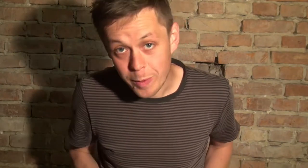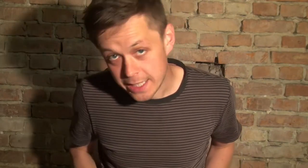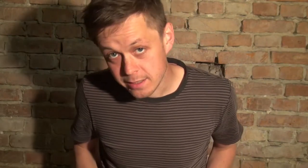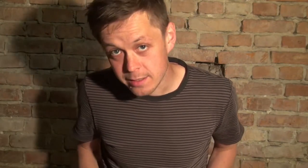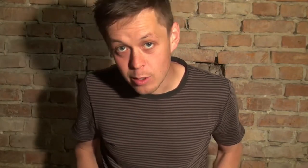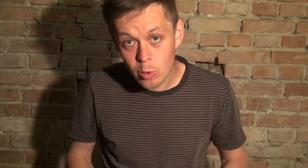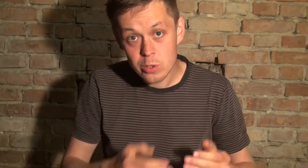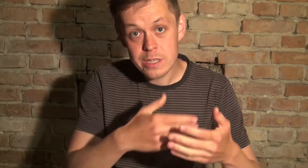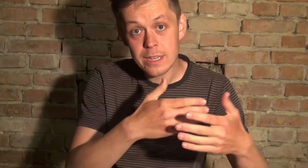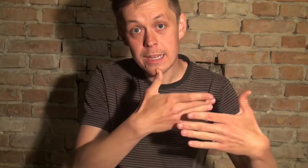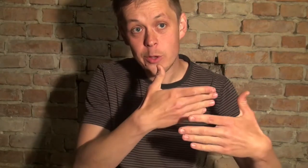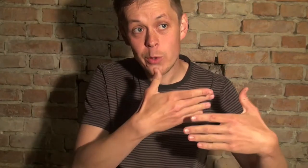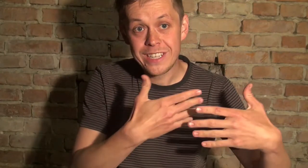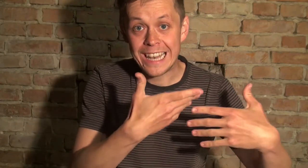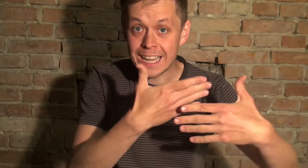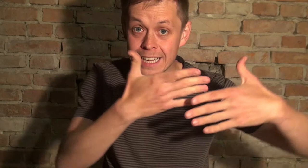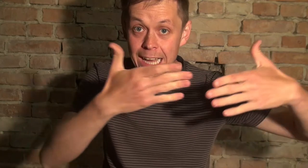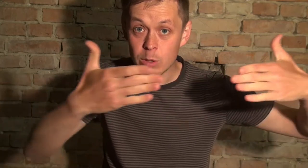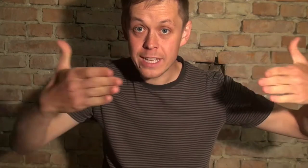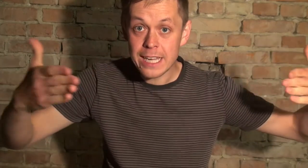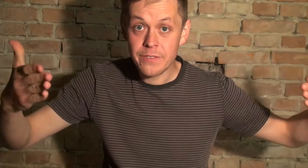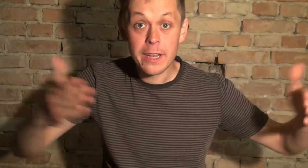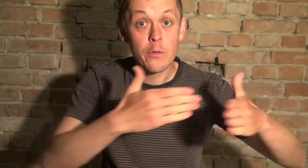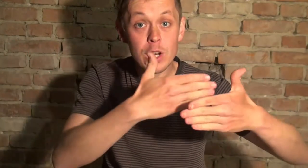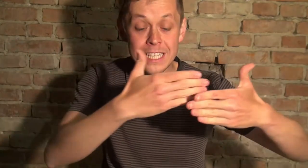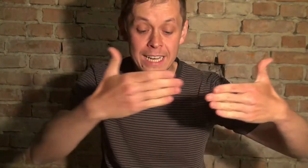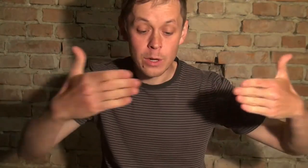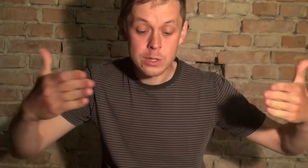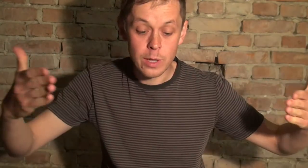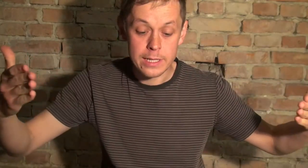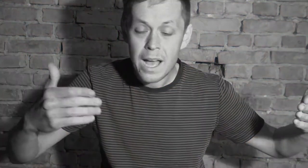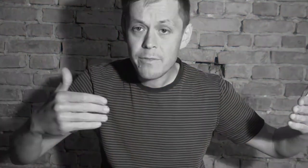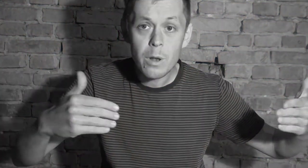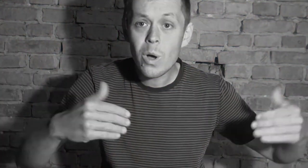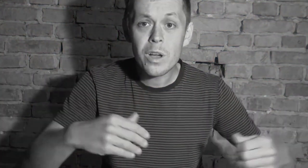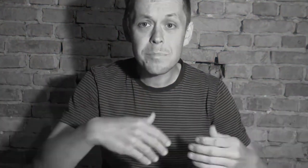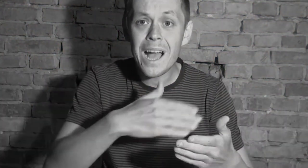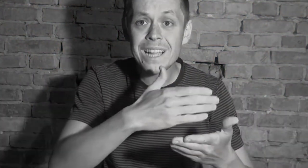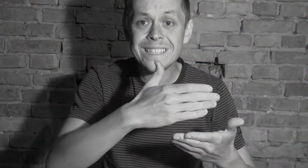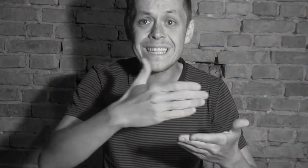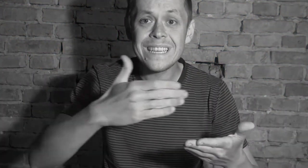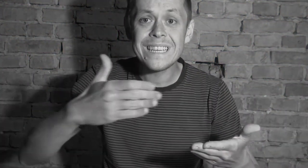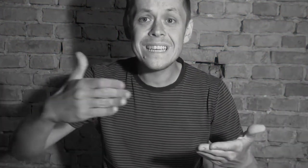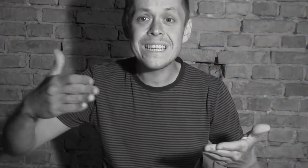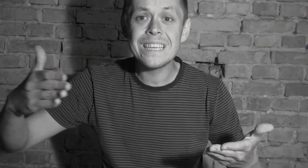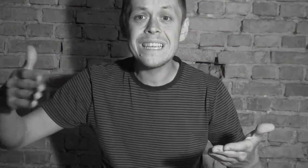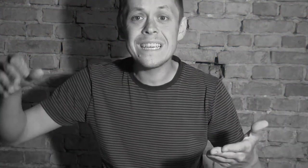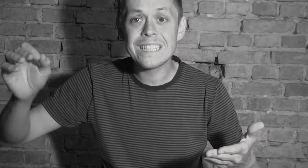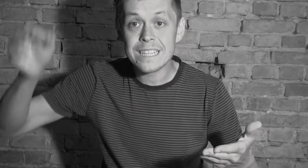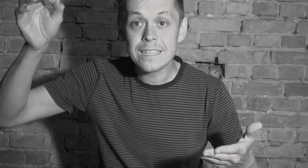sprechen und Töne, die lang ausgehalten werden, auch wirklich lang auszuhalten. Mal verloren, mal gesiegt.